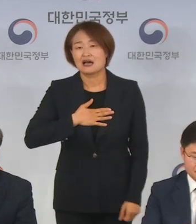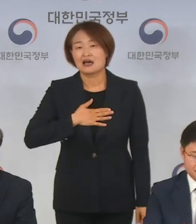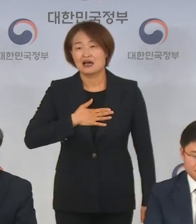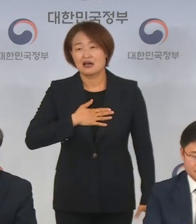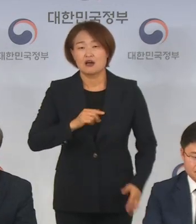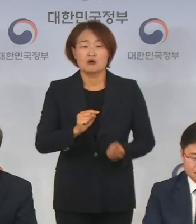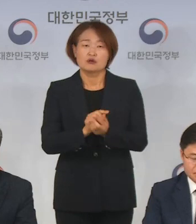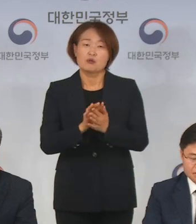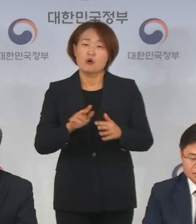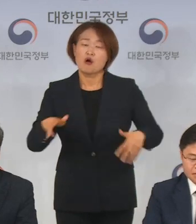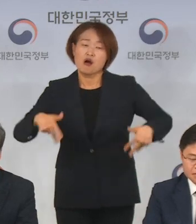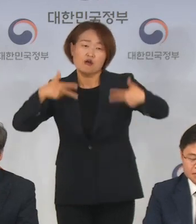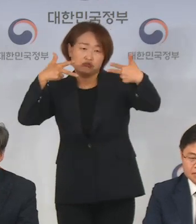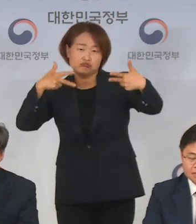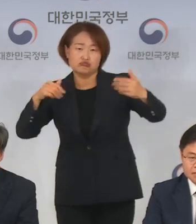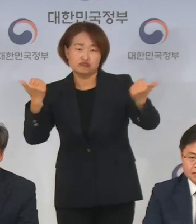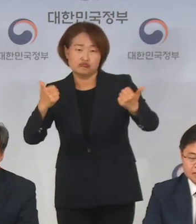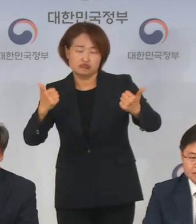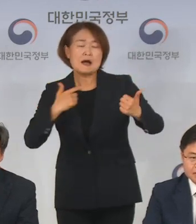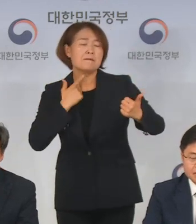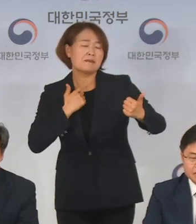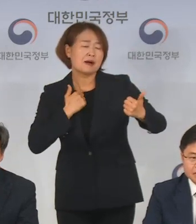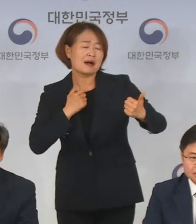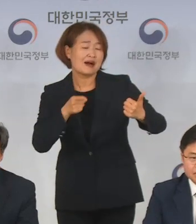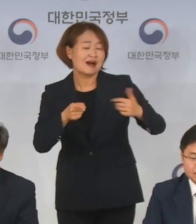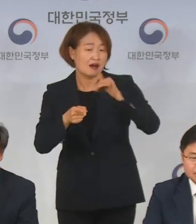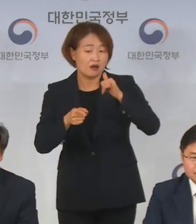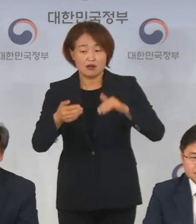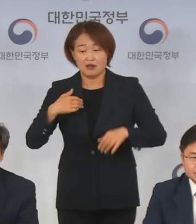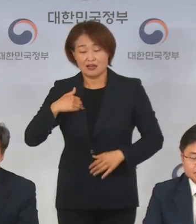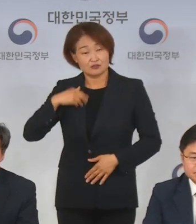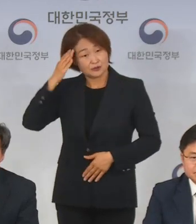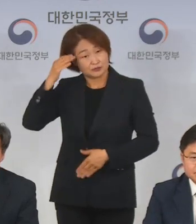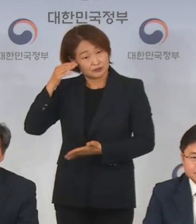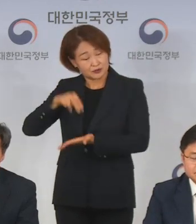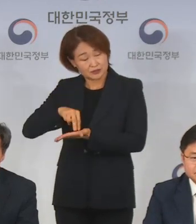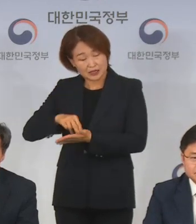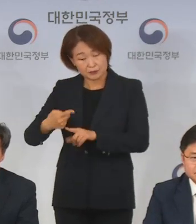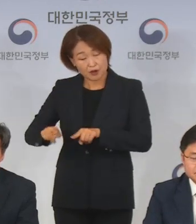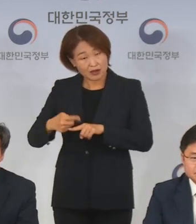대면 회의도 하고 화상회도 했습니다만 저희가 평가하기로는